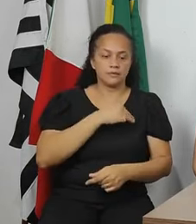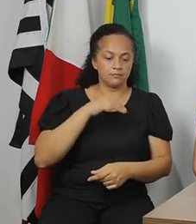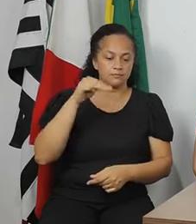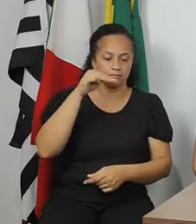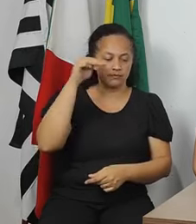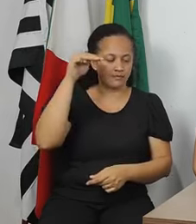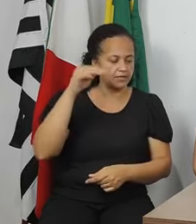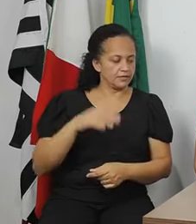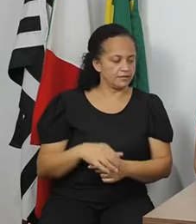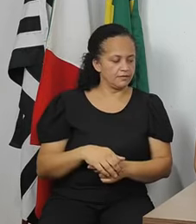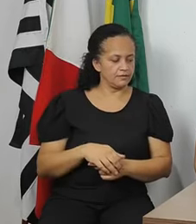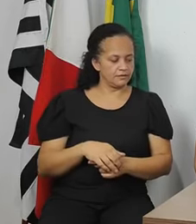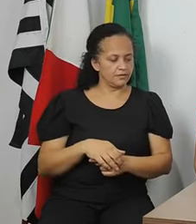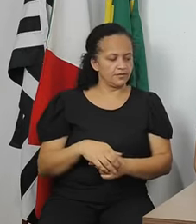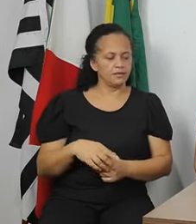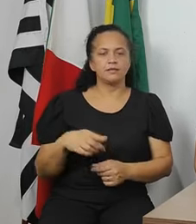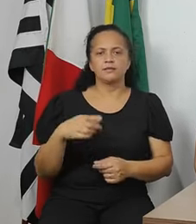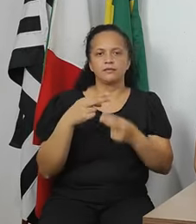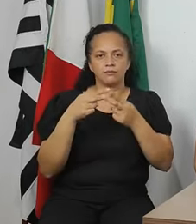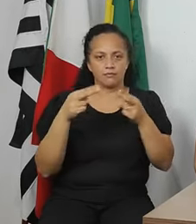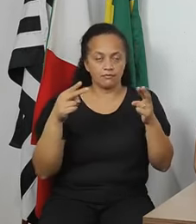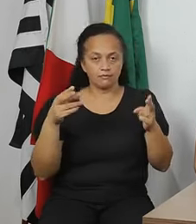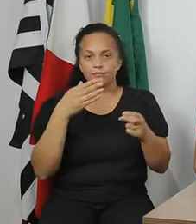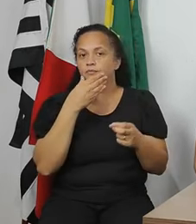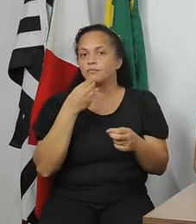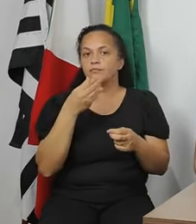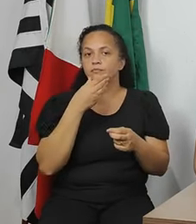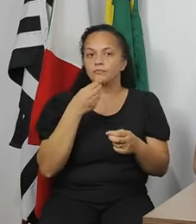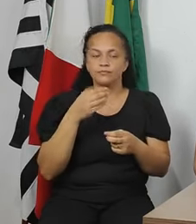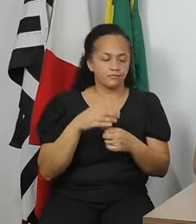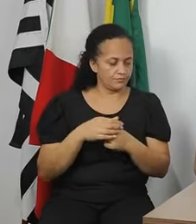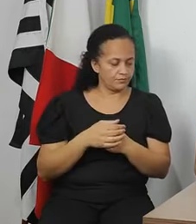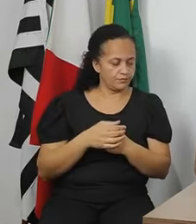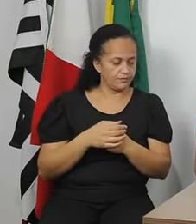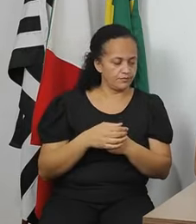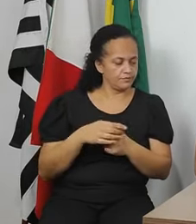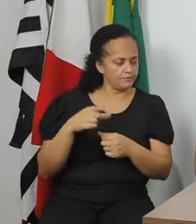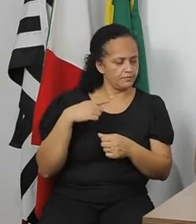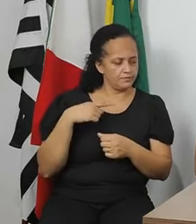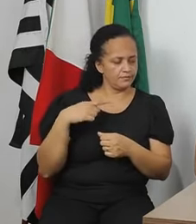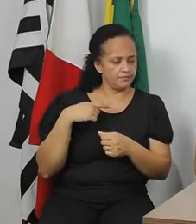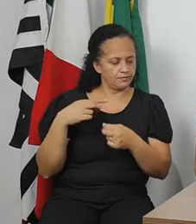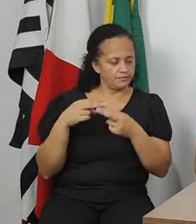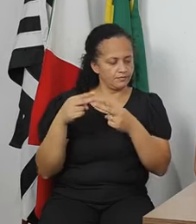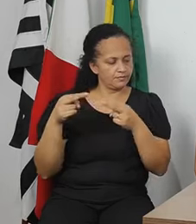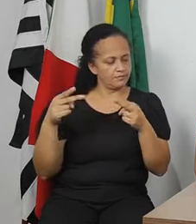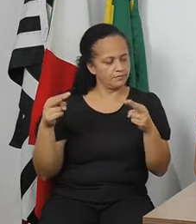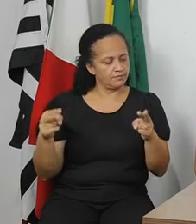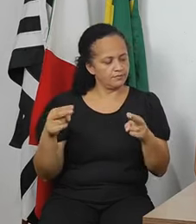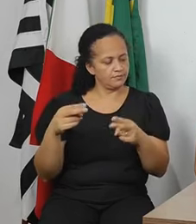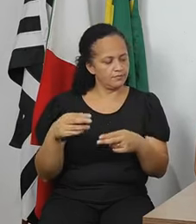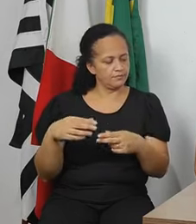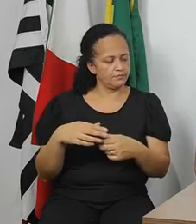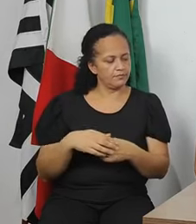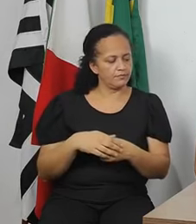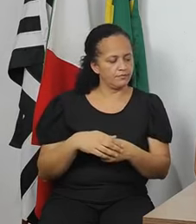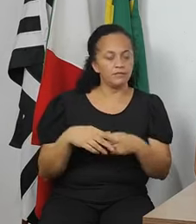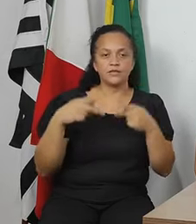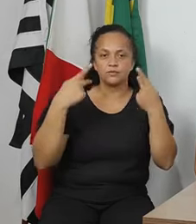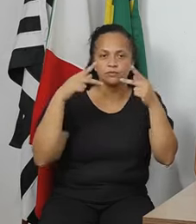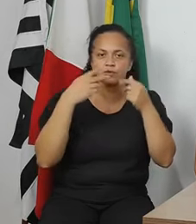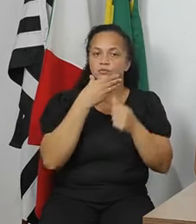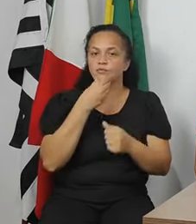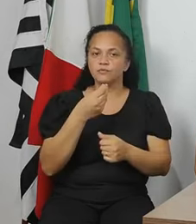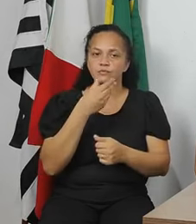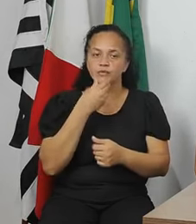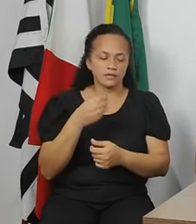Níger, Lúcio de Cirene, Manaém, Colasso de Herodes, o tetrarca, e